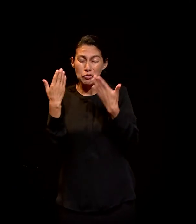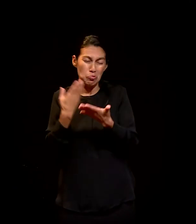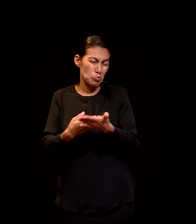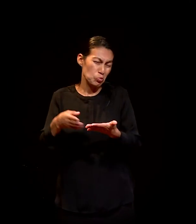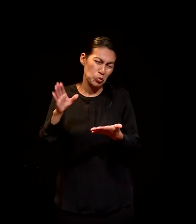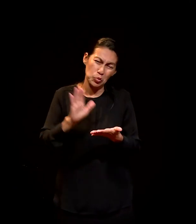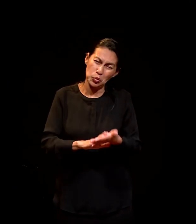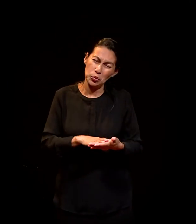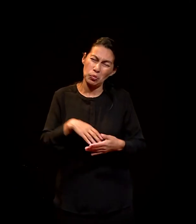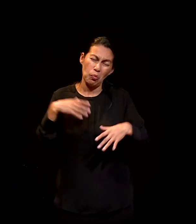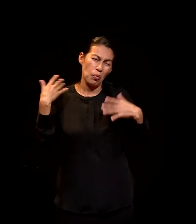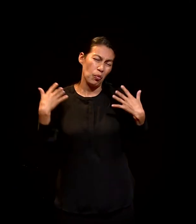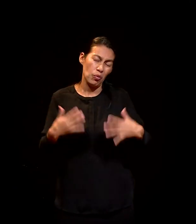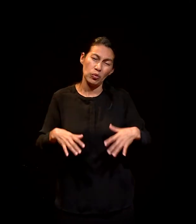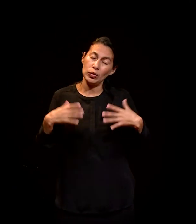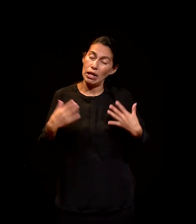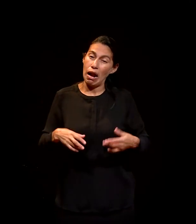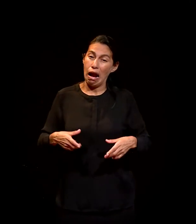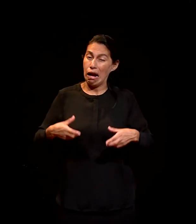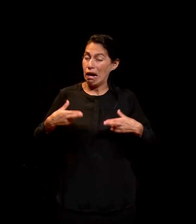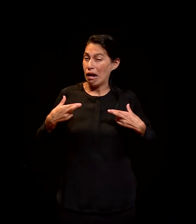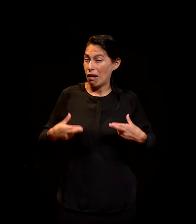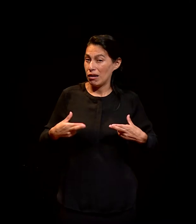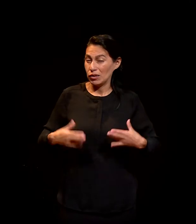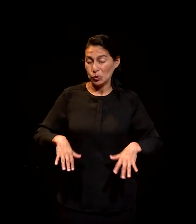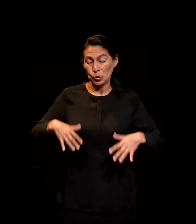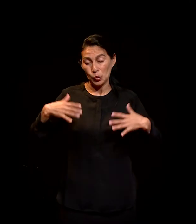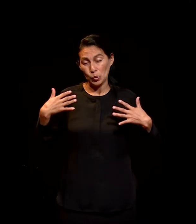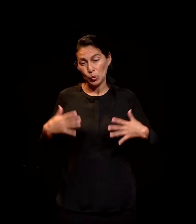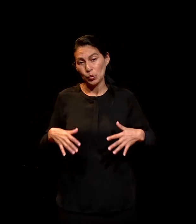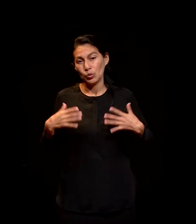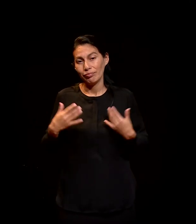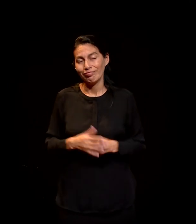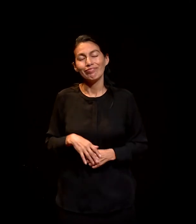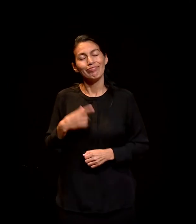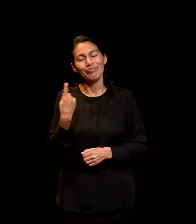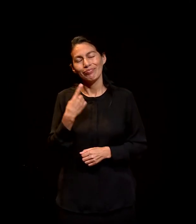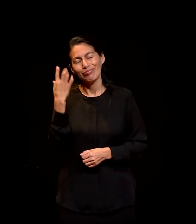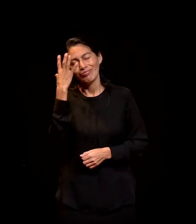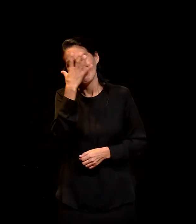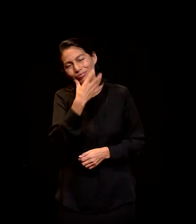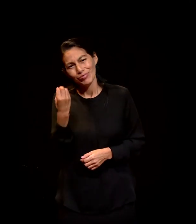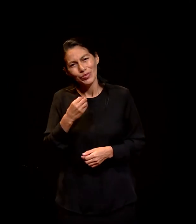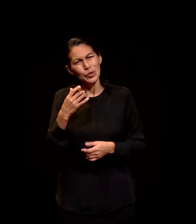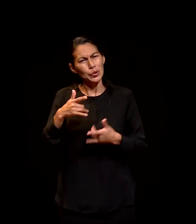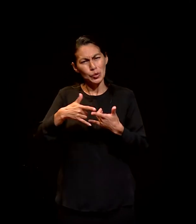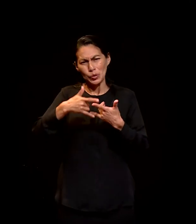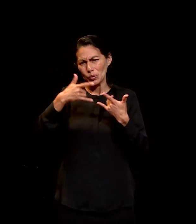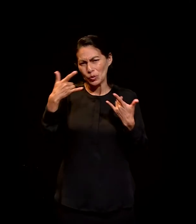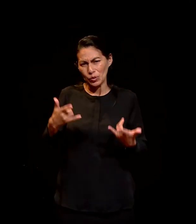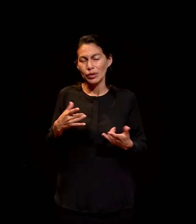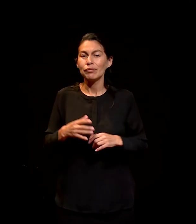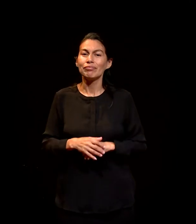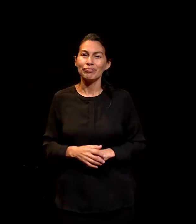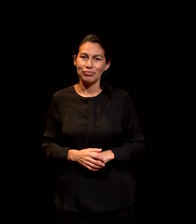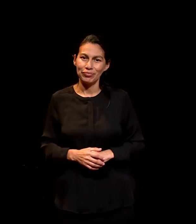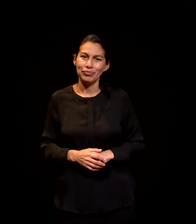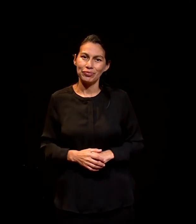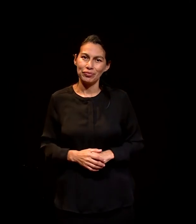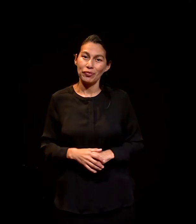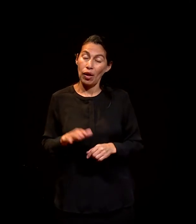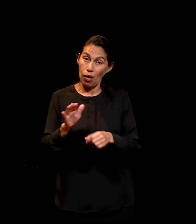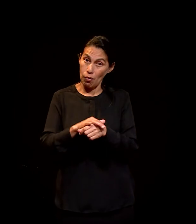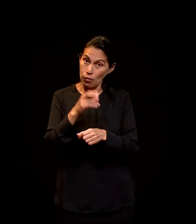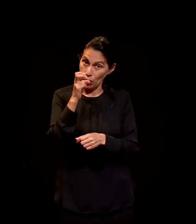sus riquezas son mensurables qué bonito me encanta en la historia me encanta de la historia